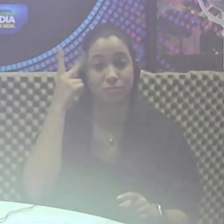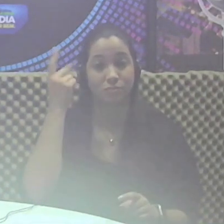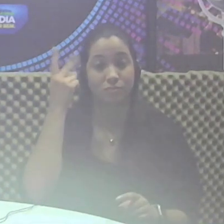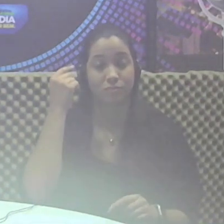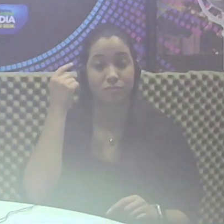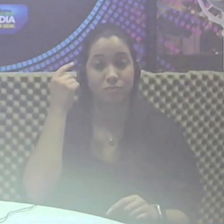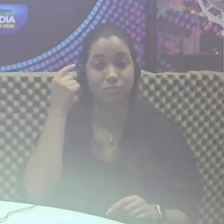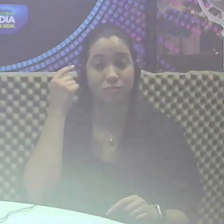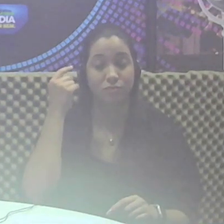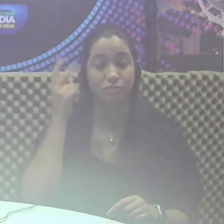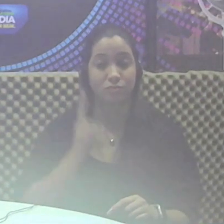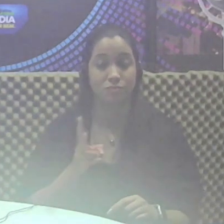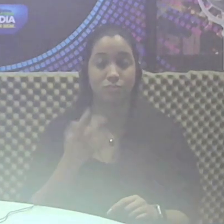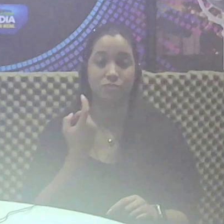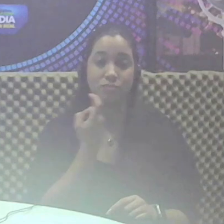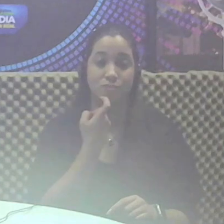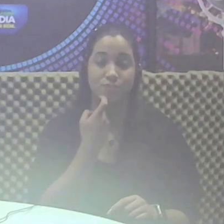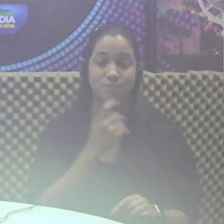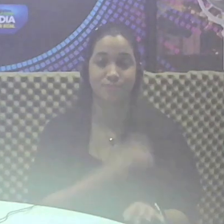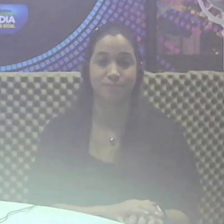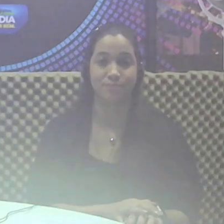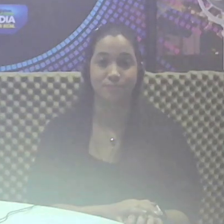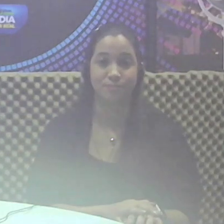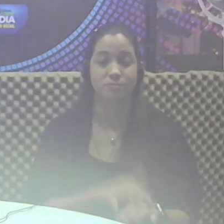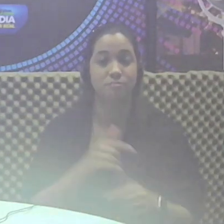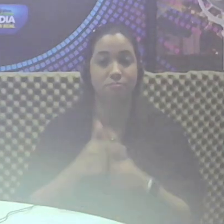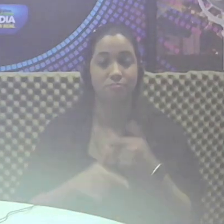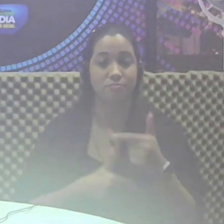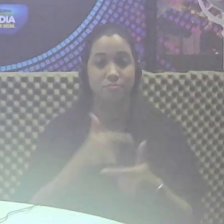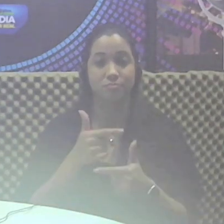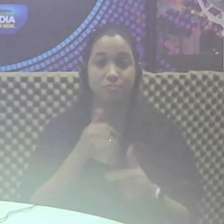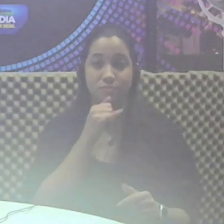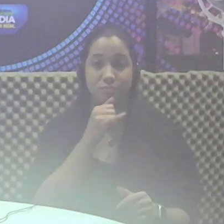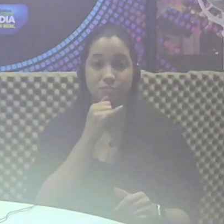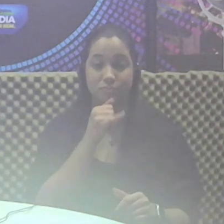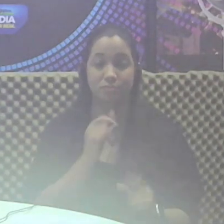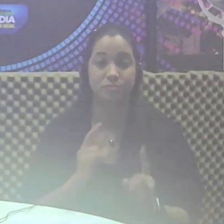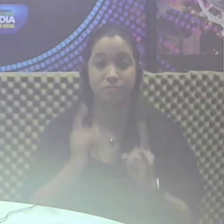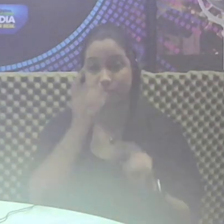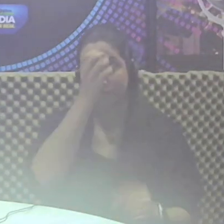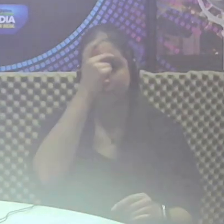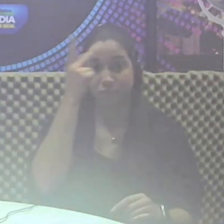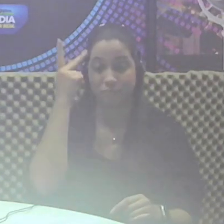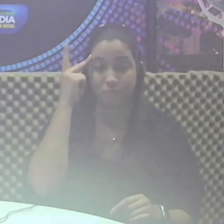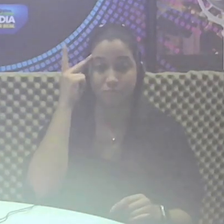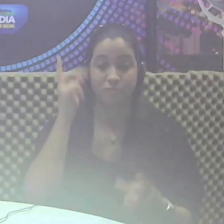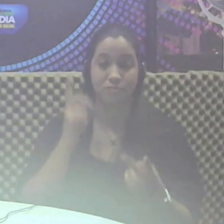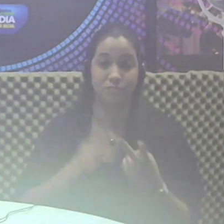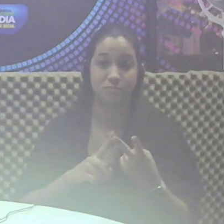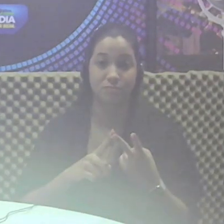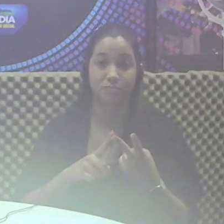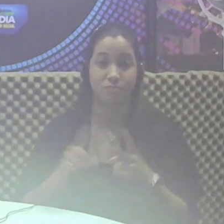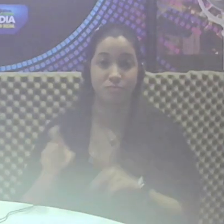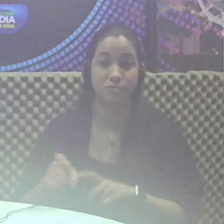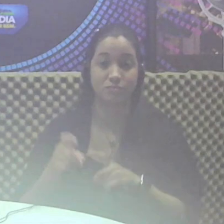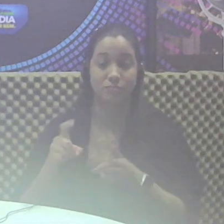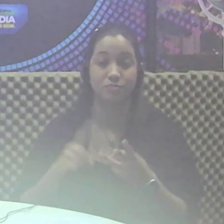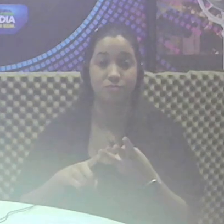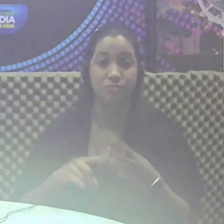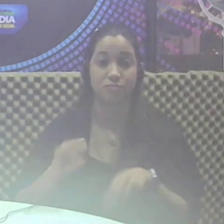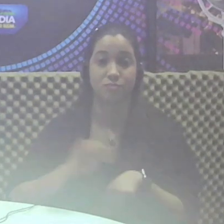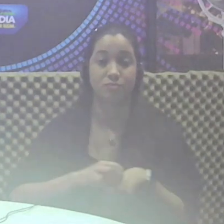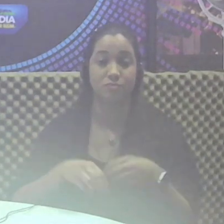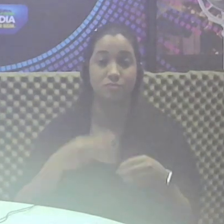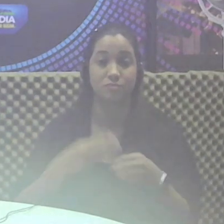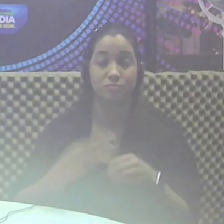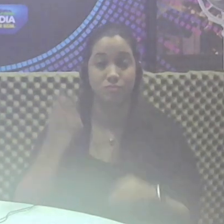programação rotineira na sexta. Os demais serviços, como o Centro Administrativo Municipal, Anexo da Agro e Centro Municipal de